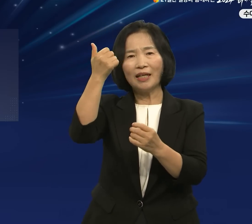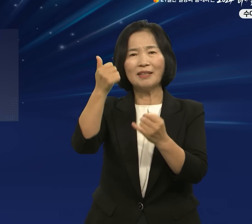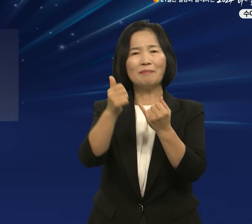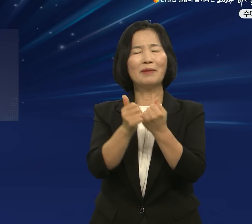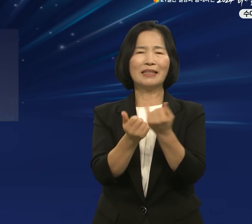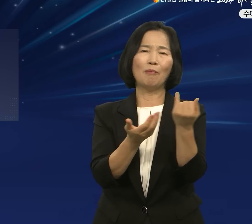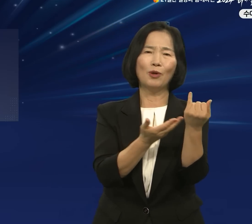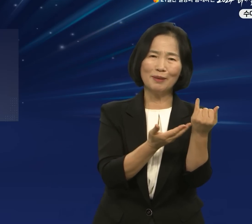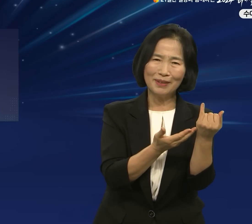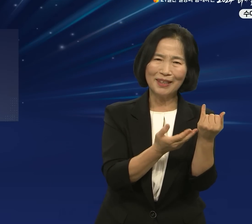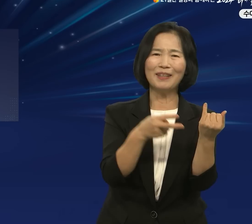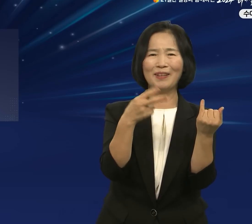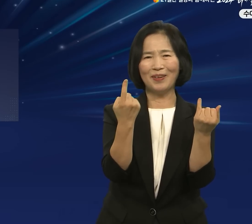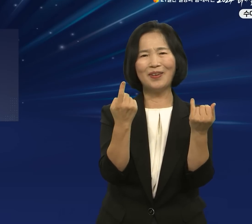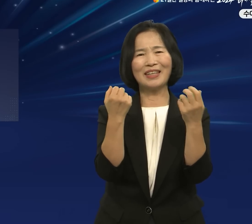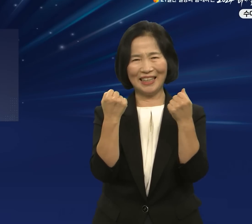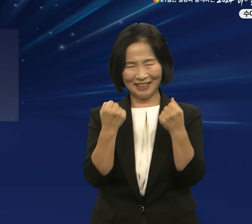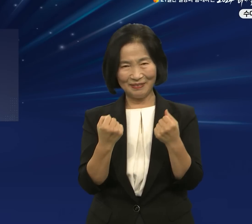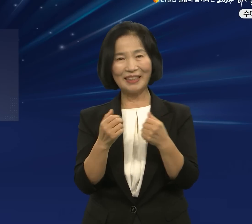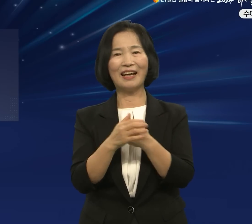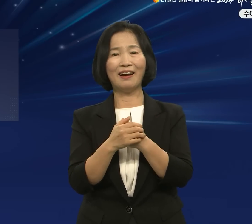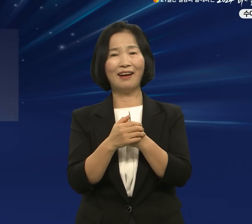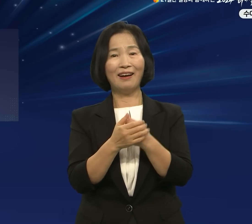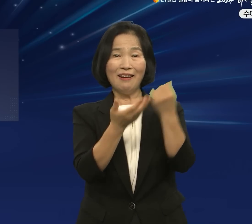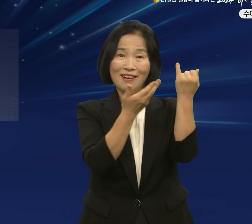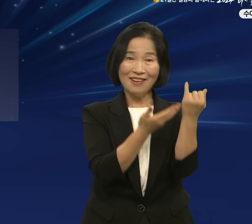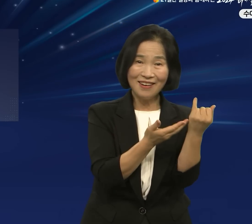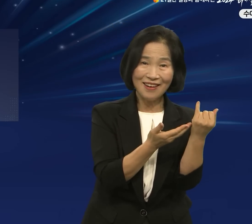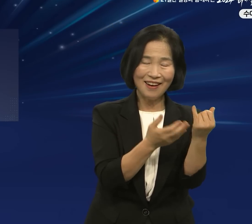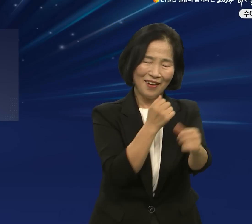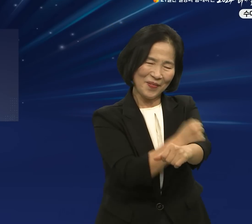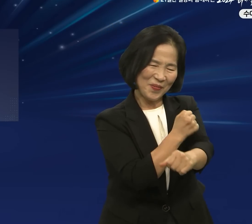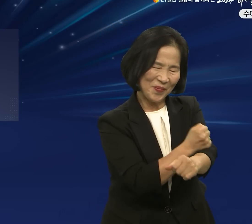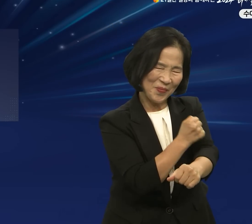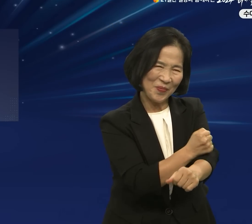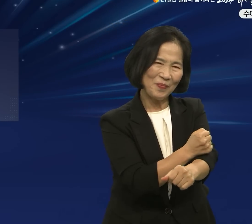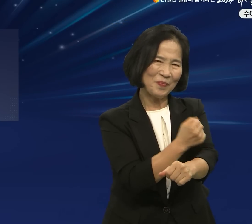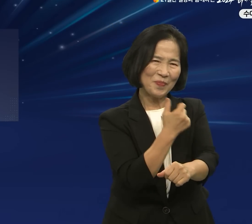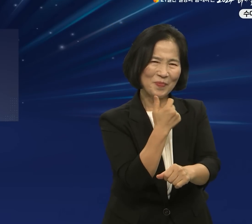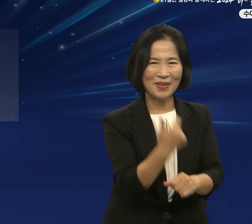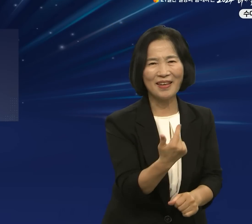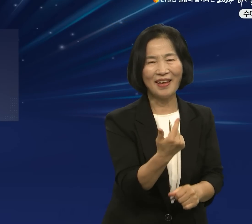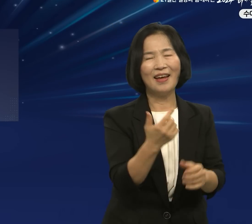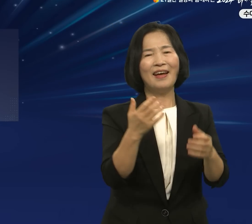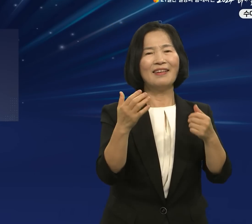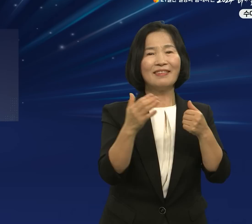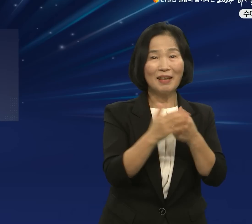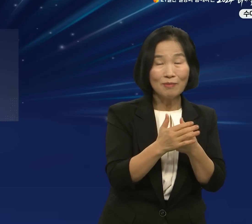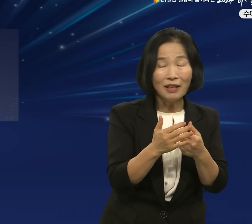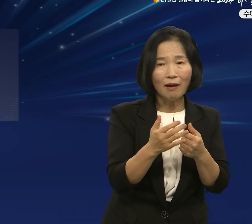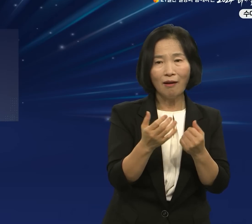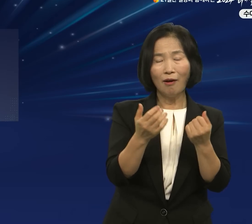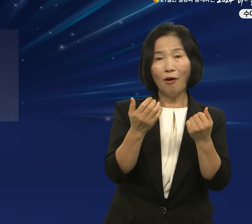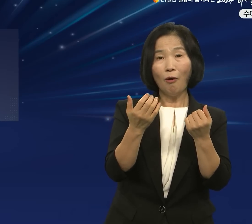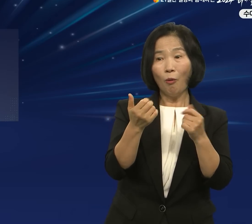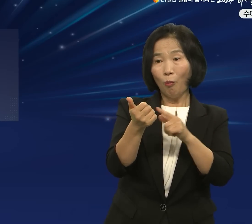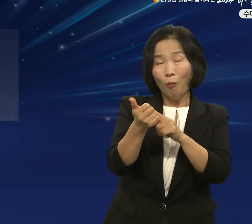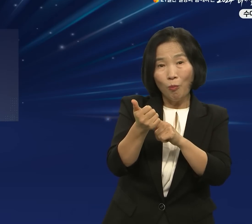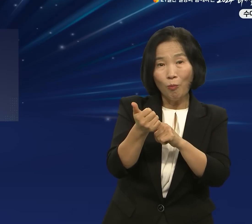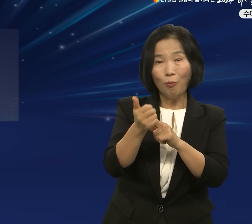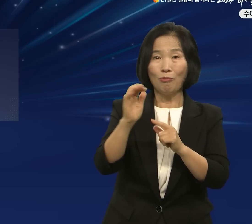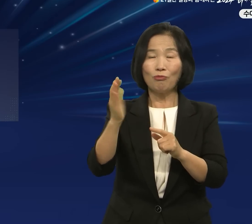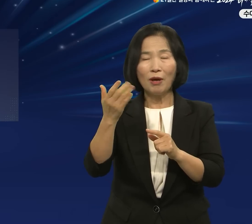계십니다. 그분들 때문에 교회가 지켜지고 목회자가 온전히 목회할